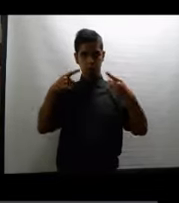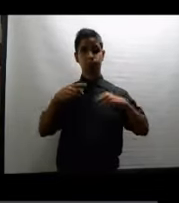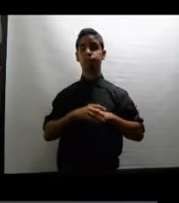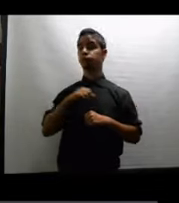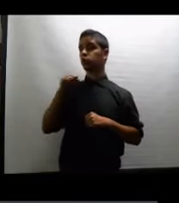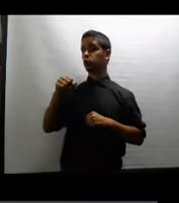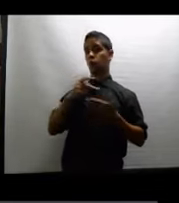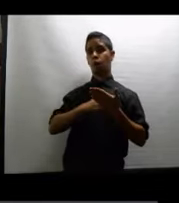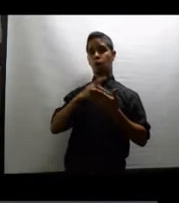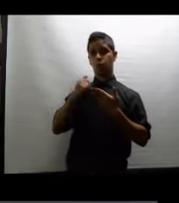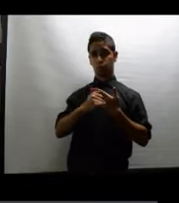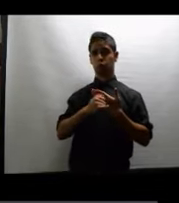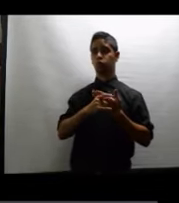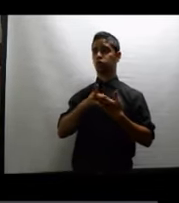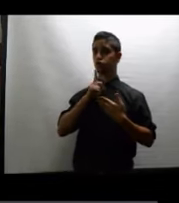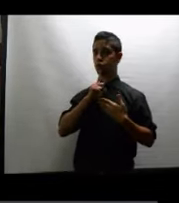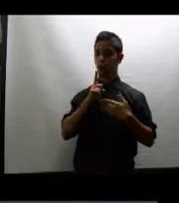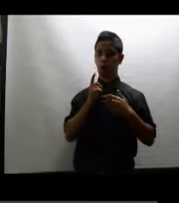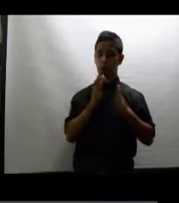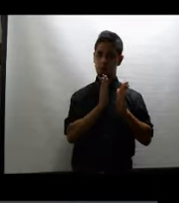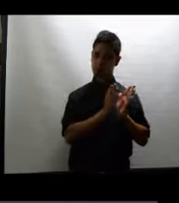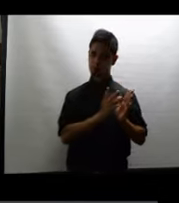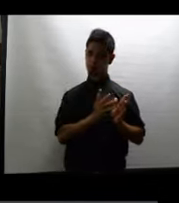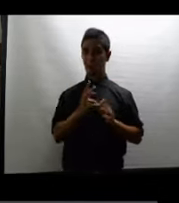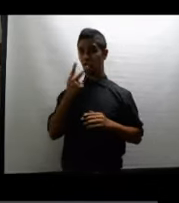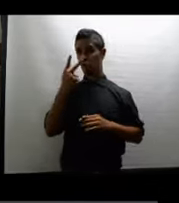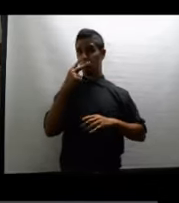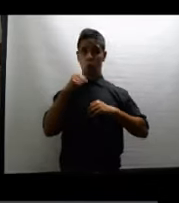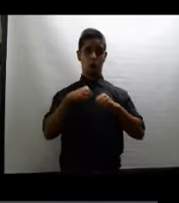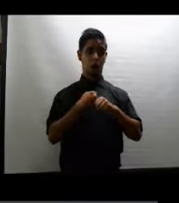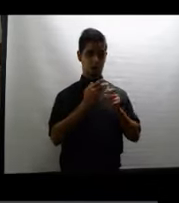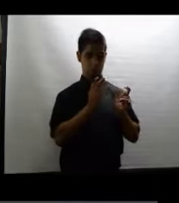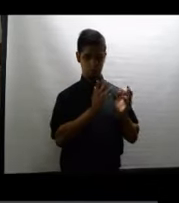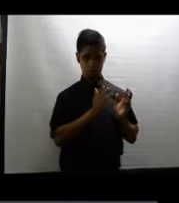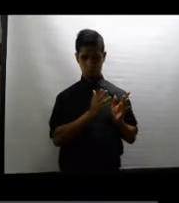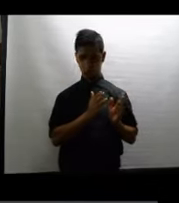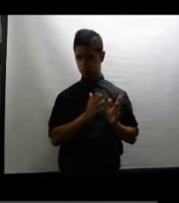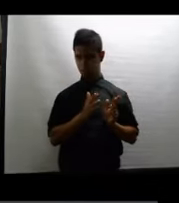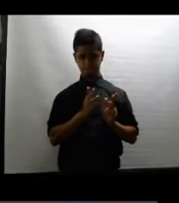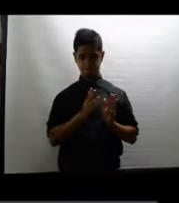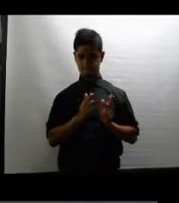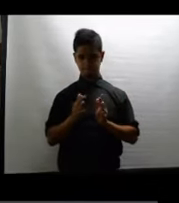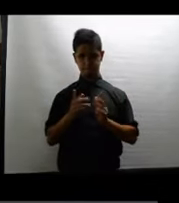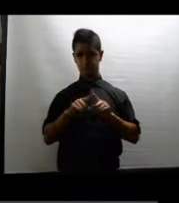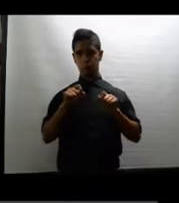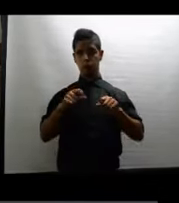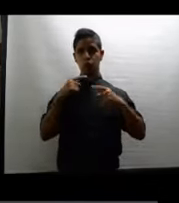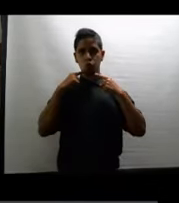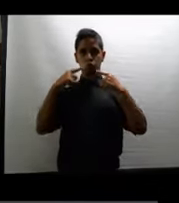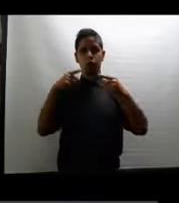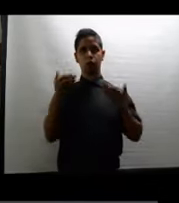proyecto que hemos delineado hace más de 2 años, estábamos ya trabajando esto, y